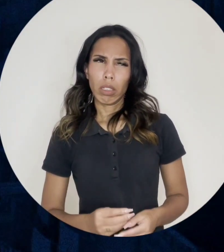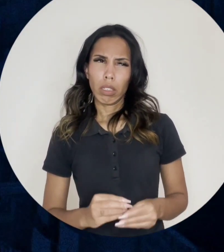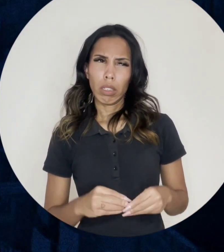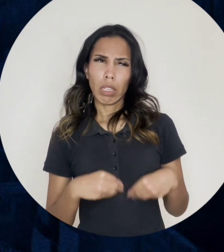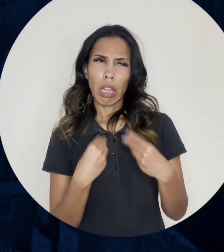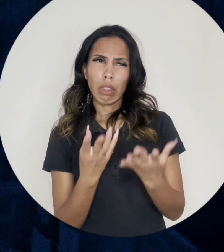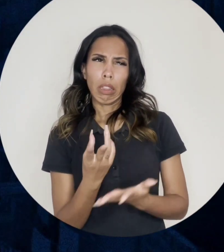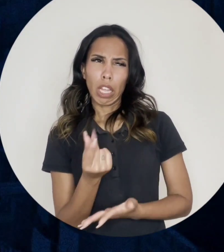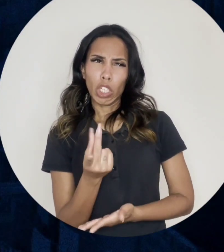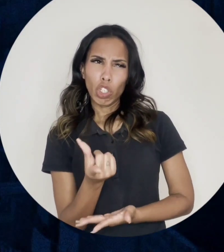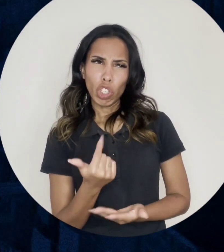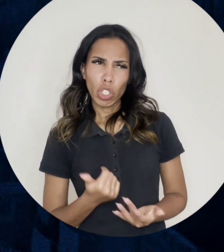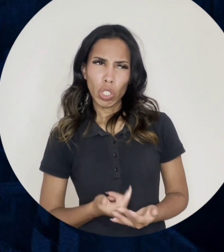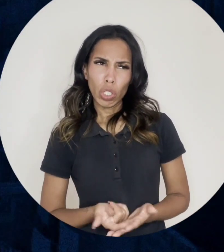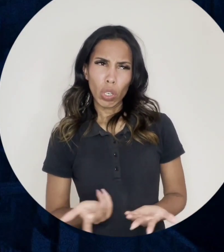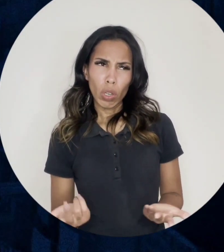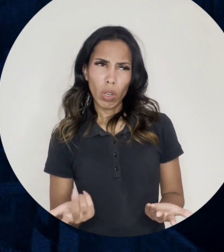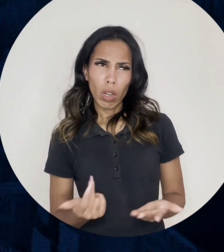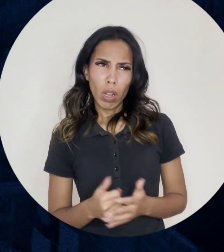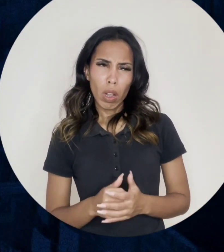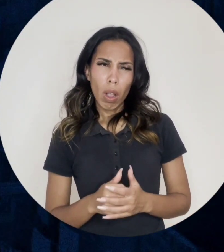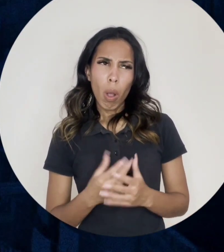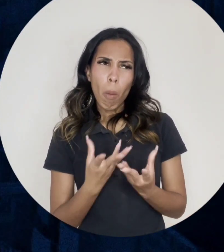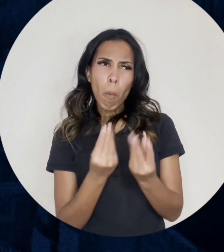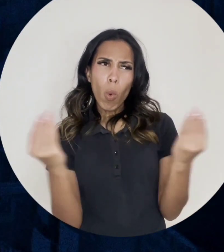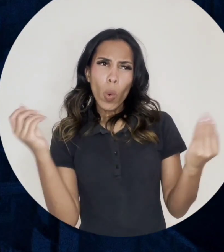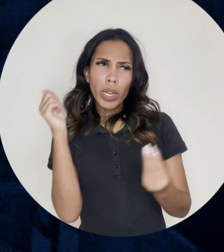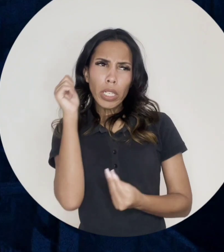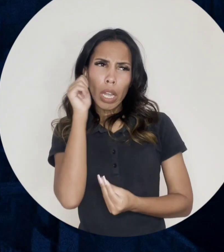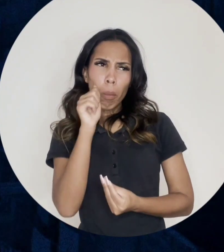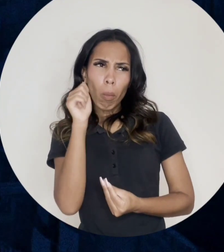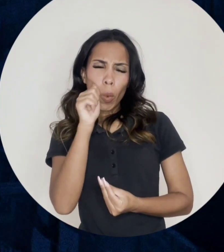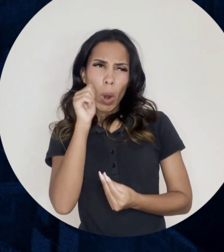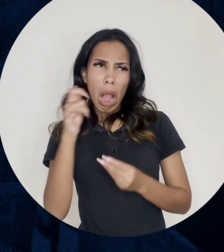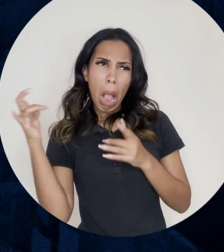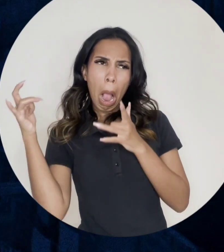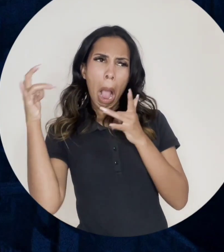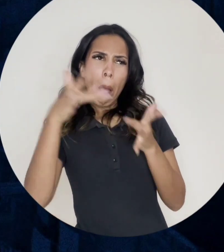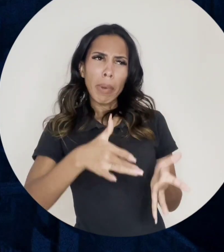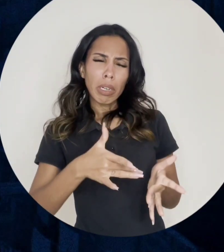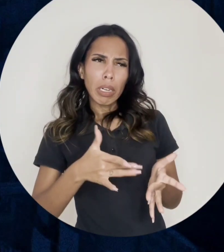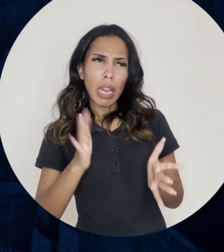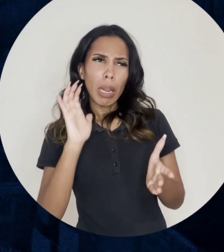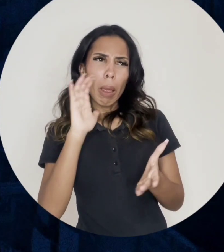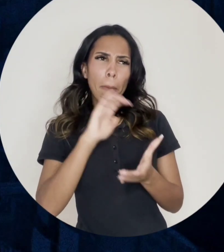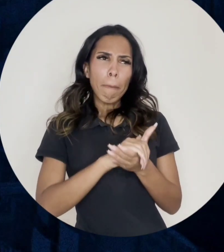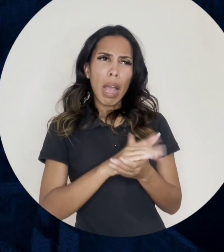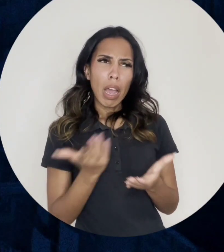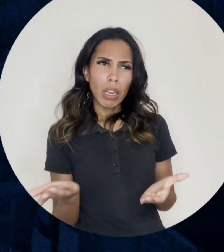Um monte de mãe abandonada por marido, passando fome.